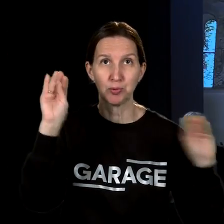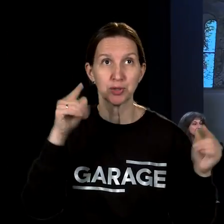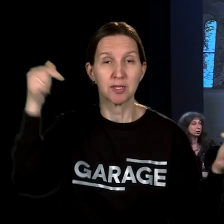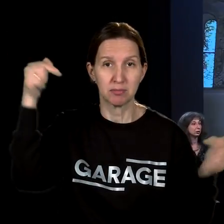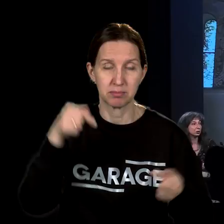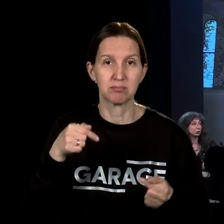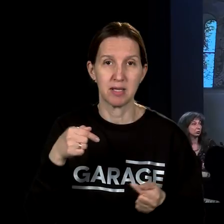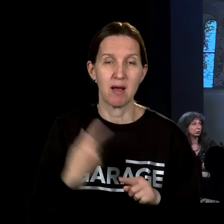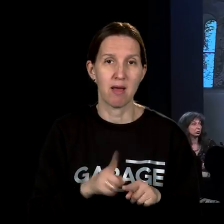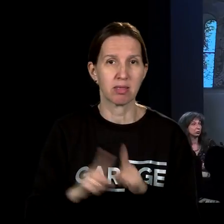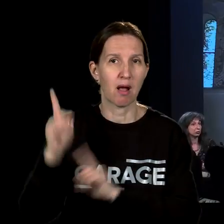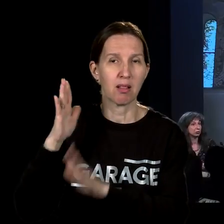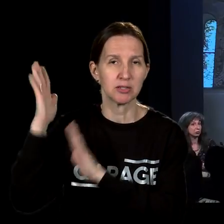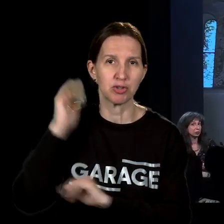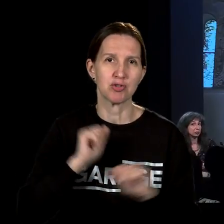в стиле